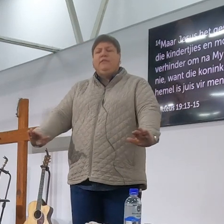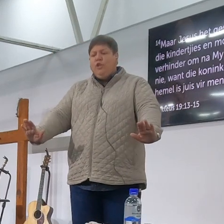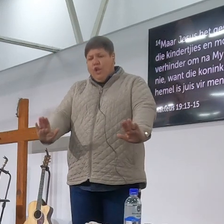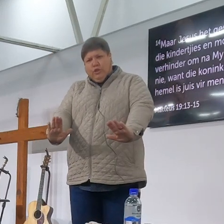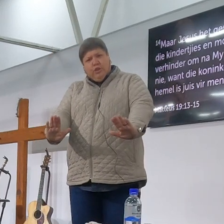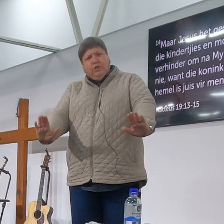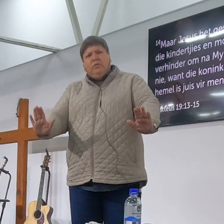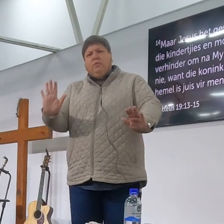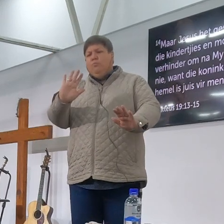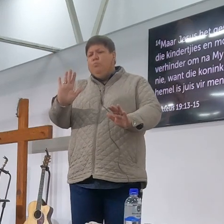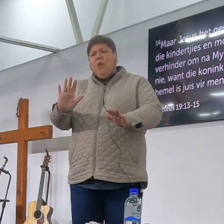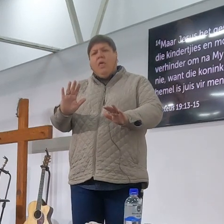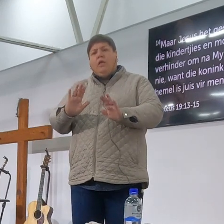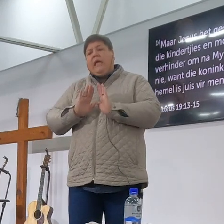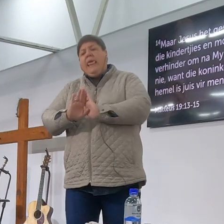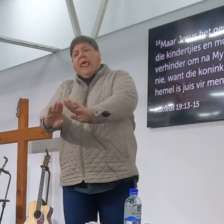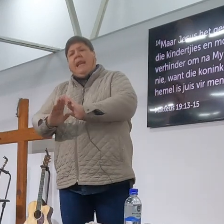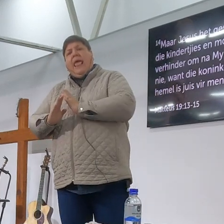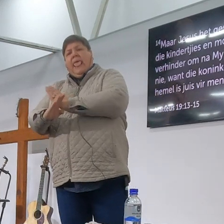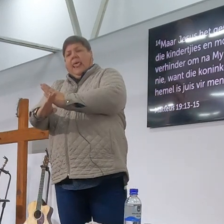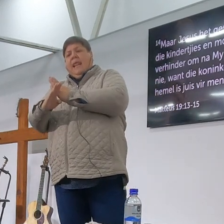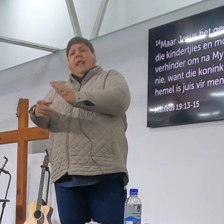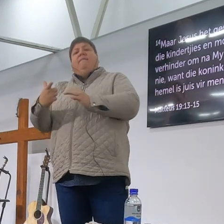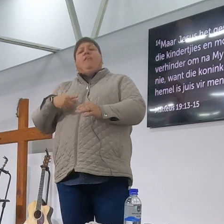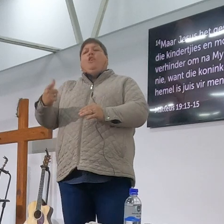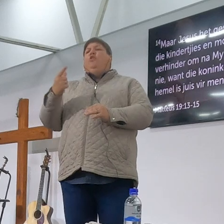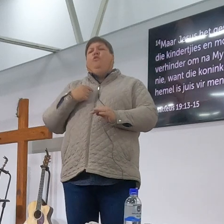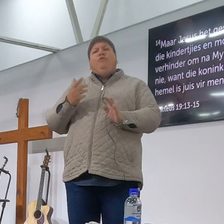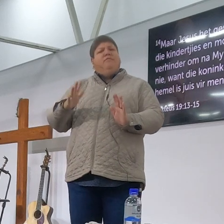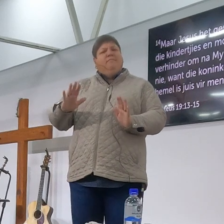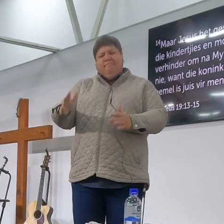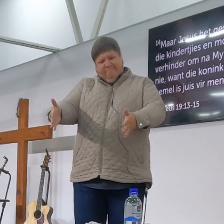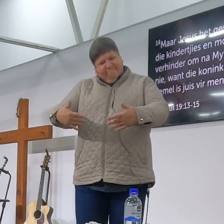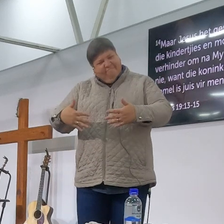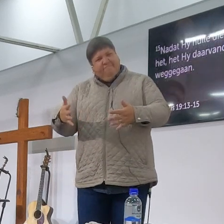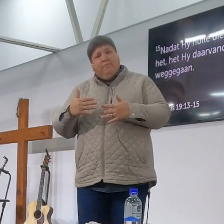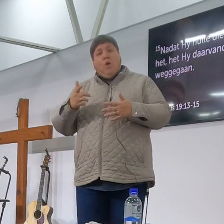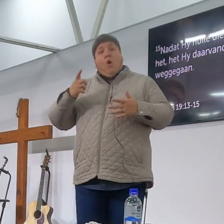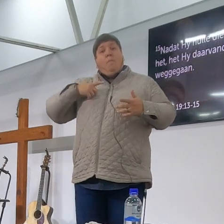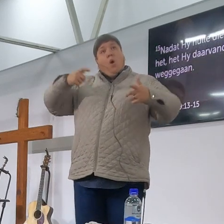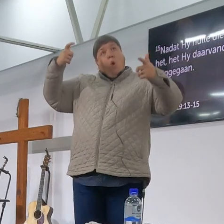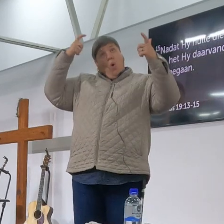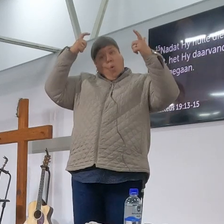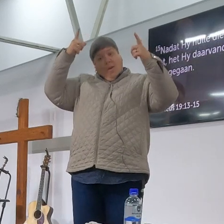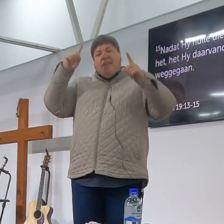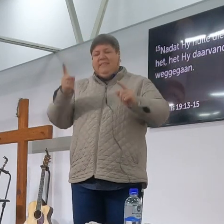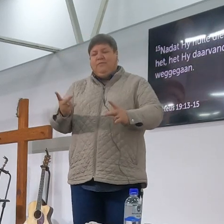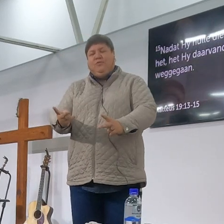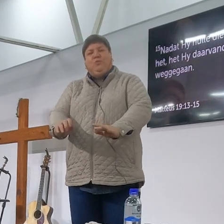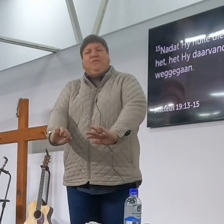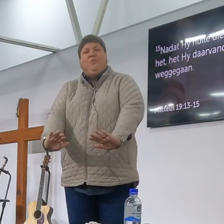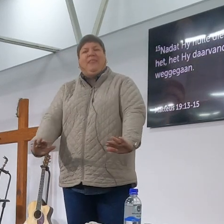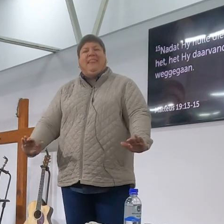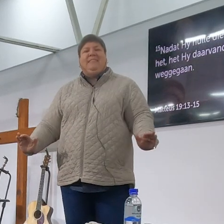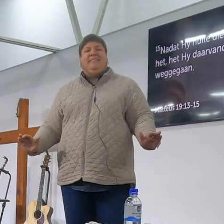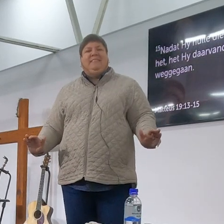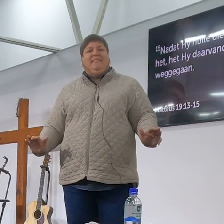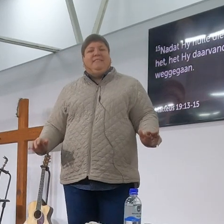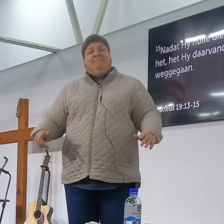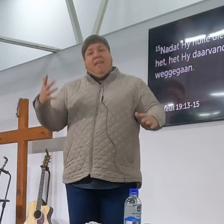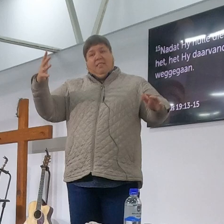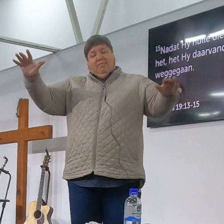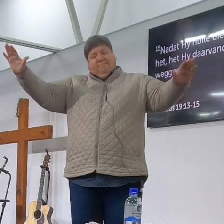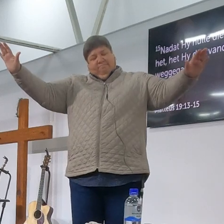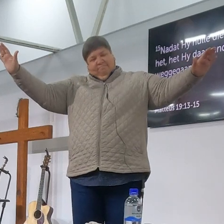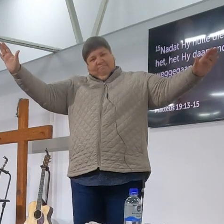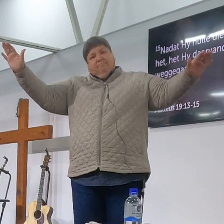moet hulle nie verhinder om na my toe te kom nie, want die koninkryk van die hemel is juis vir mense soos hulle. En nadat hy hulle die hande opgelê